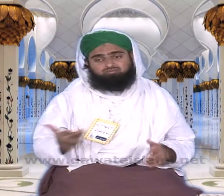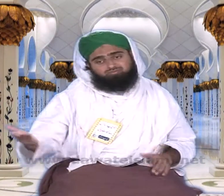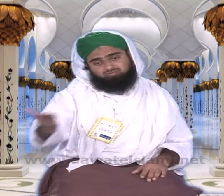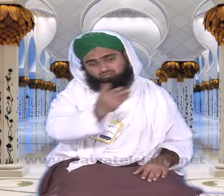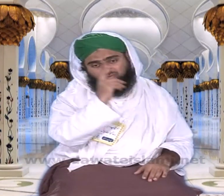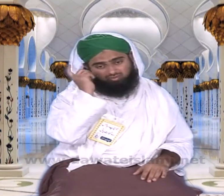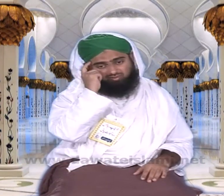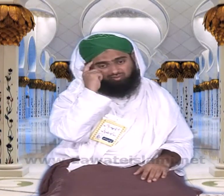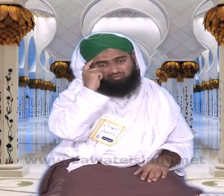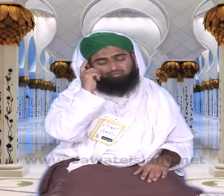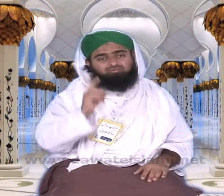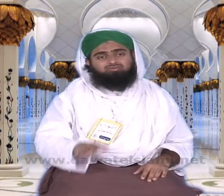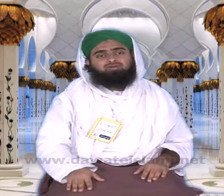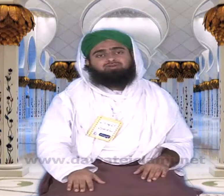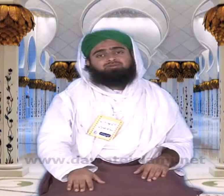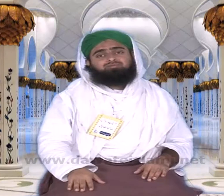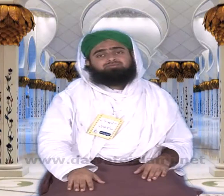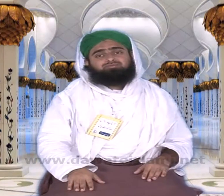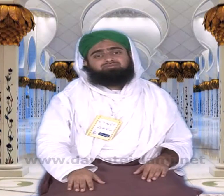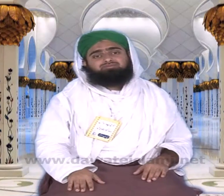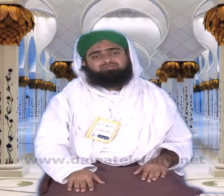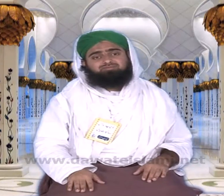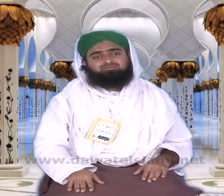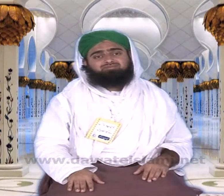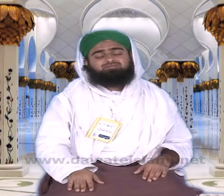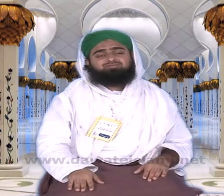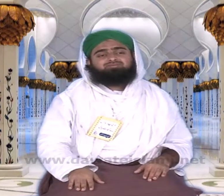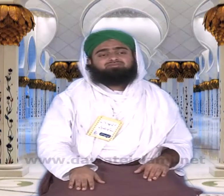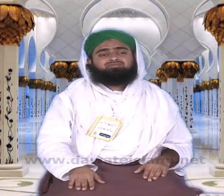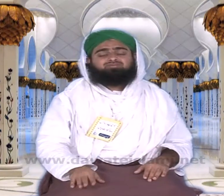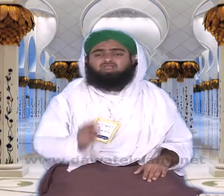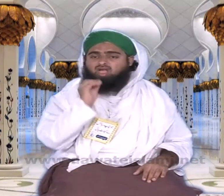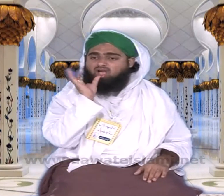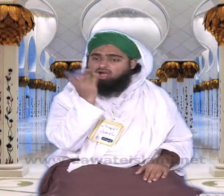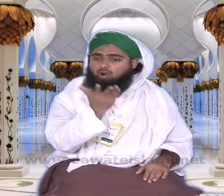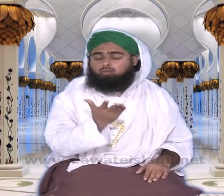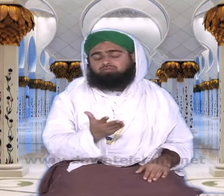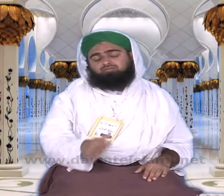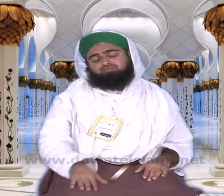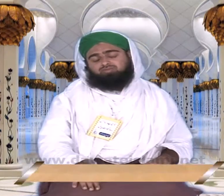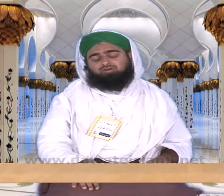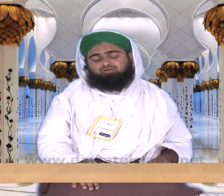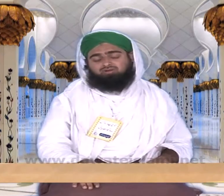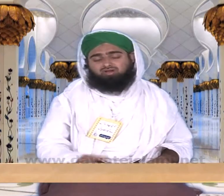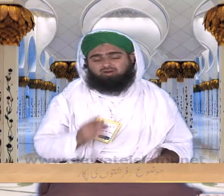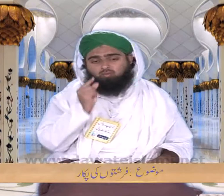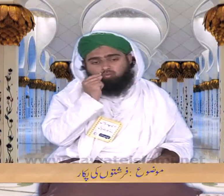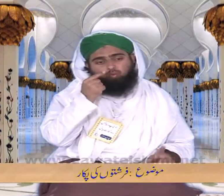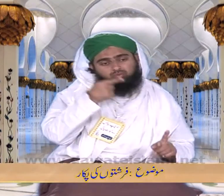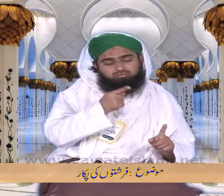ذرا غور کیجئے ذرا سوچئے اس وقت کیا ہوگا جب شور پڑ جائے گا جب شور پڑ جائے گا کہ فلا بیمار